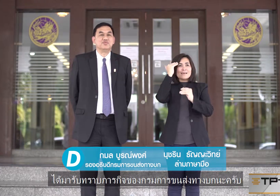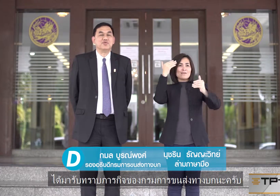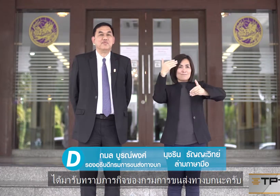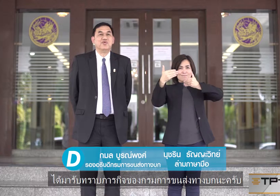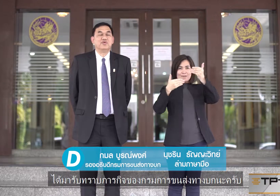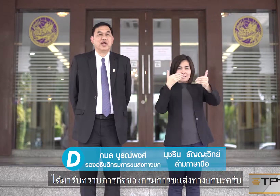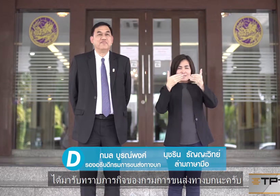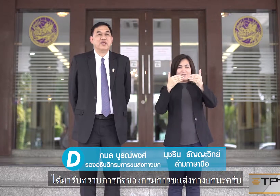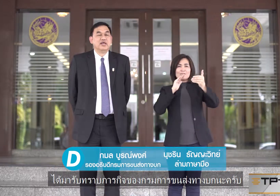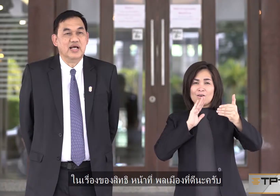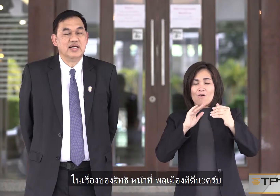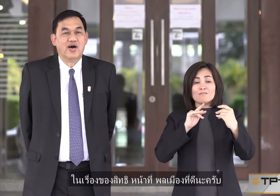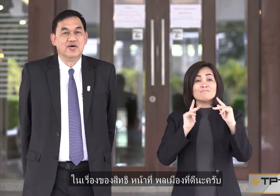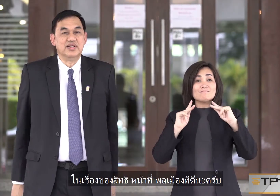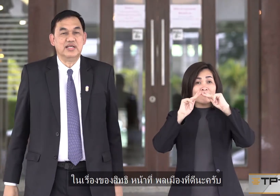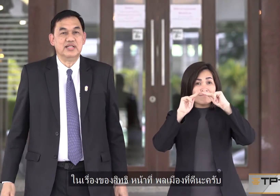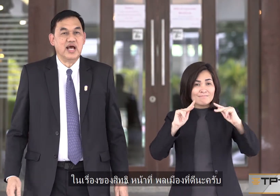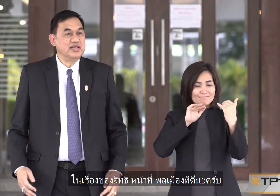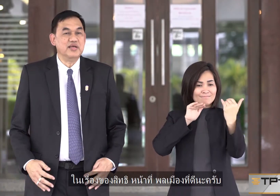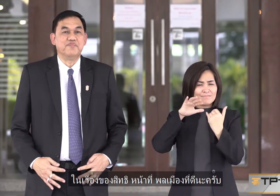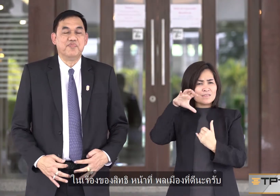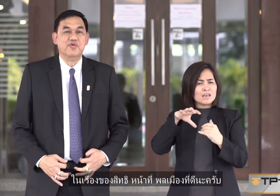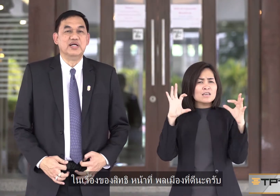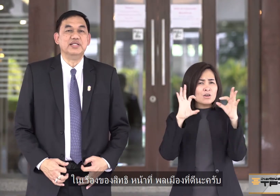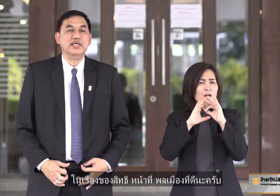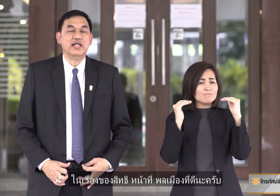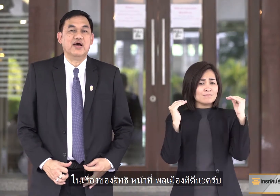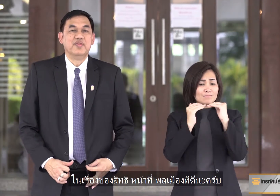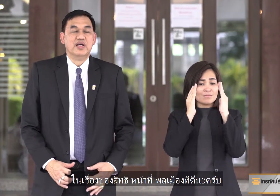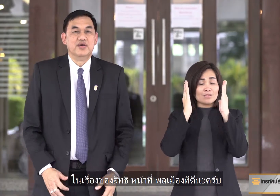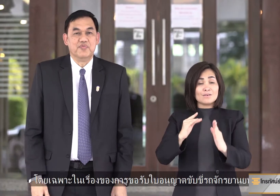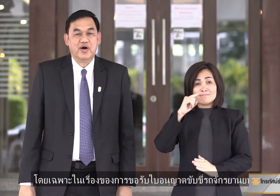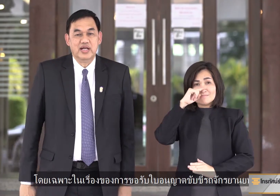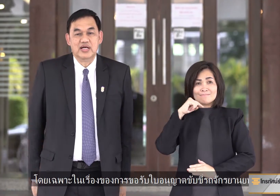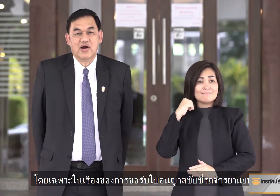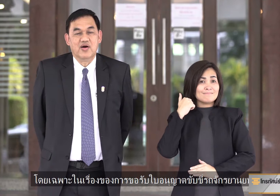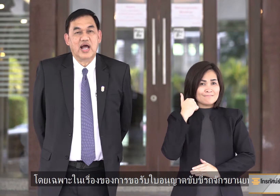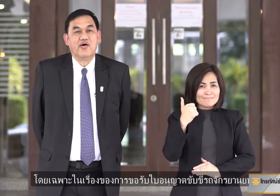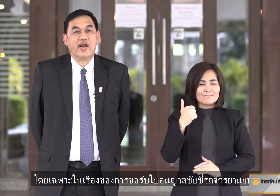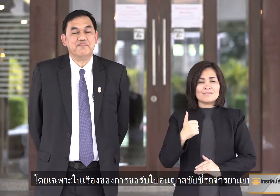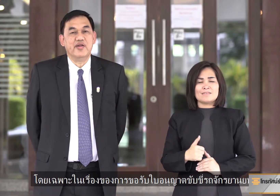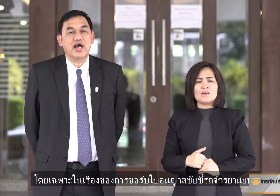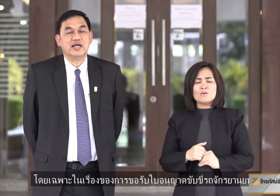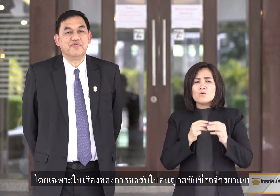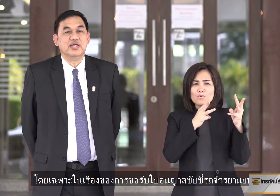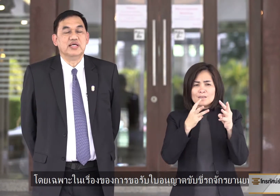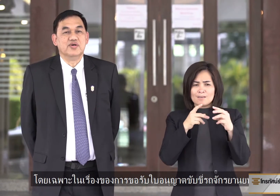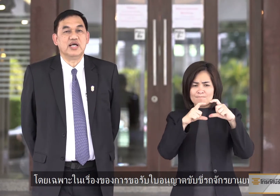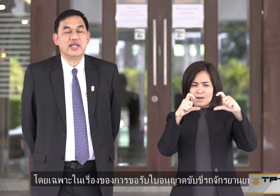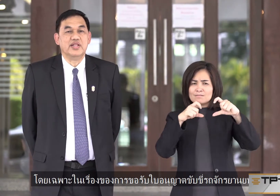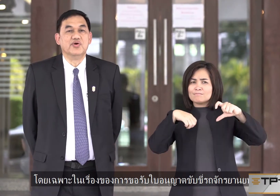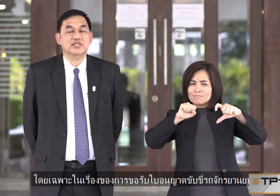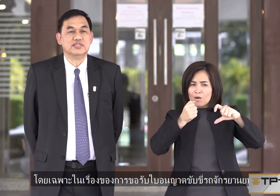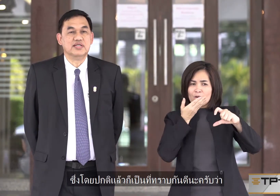การขนส่งทางบกนะครับในเรื่องของสิทธิหน้าที่พลเมืองที่ดีนะครับโดยเฉพาะในเรื่องของการขอรับใบอนุญาตขับขี่